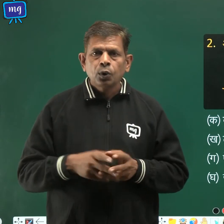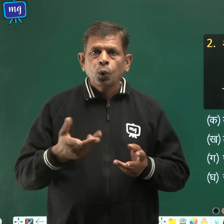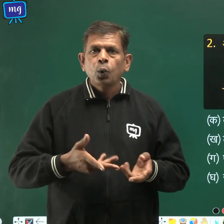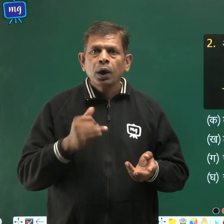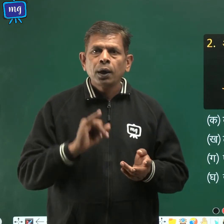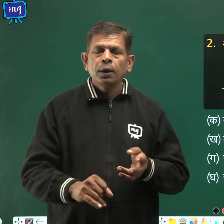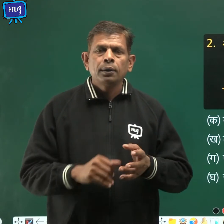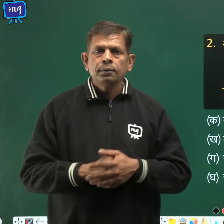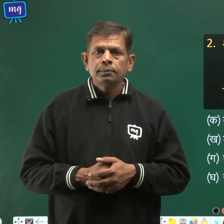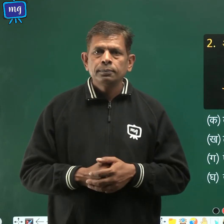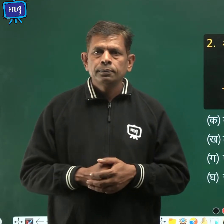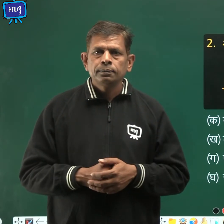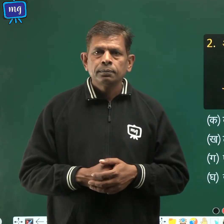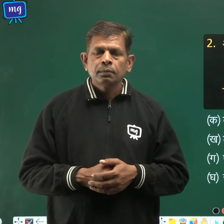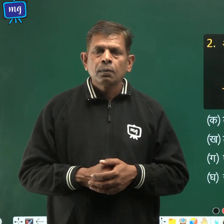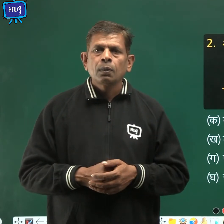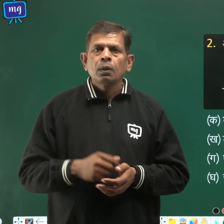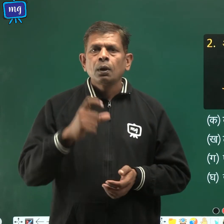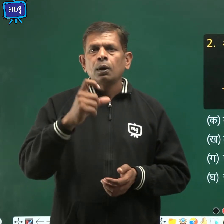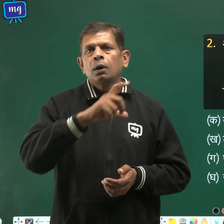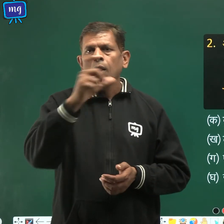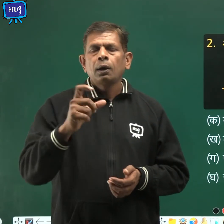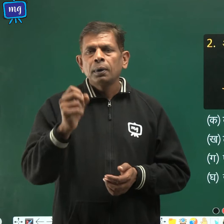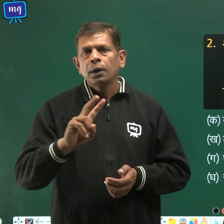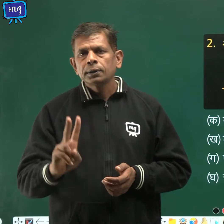वह है कार्बन डाइऑक्साइड,